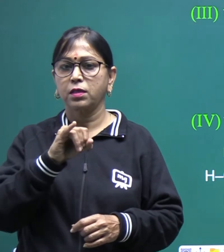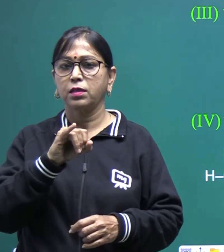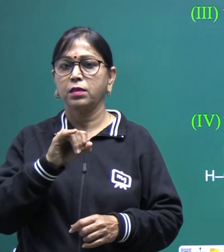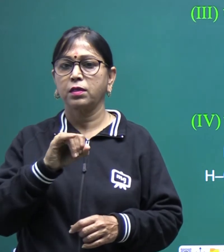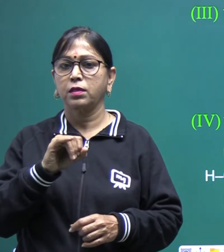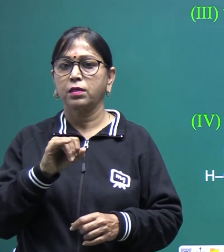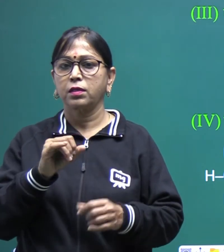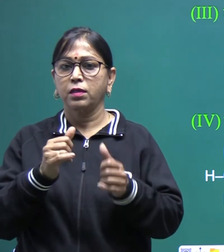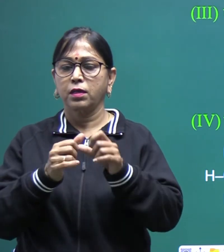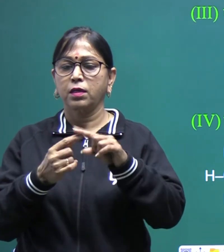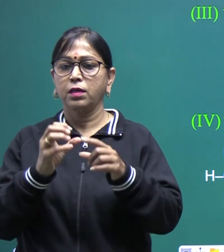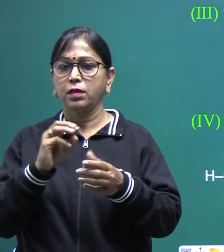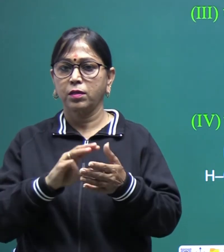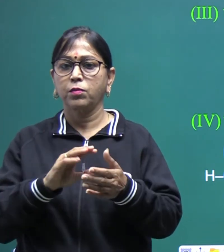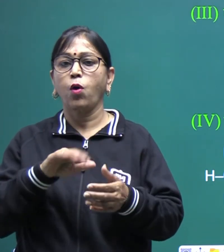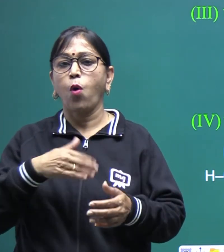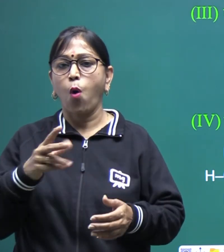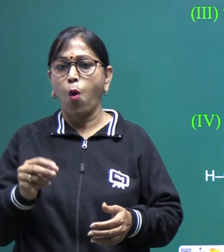हाइड्रोजन के 12 परमाणु,